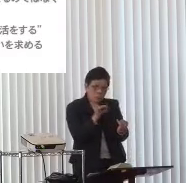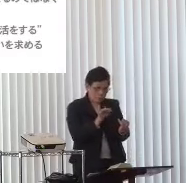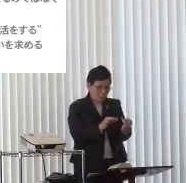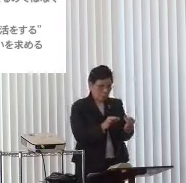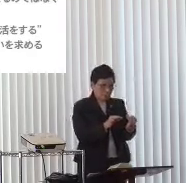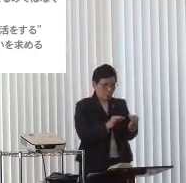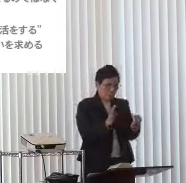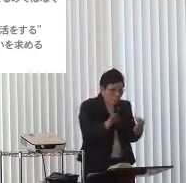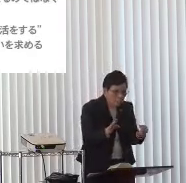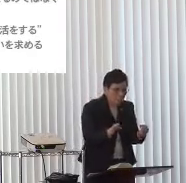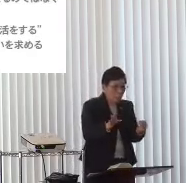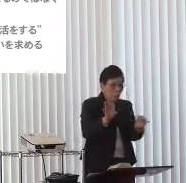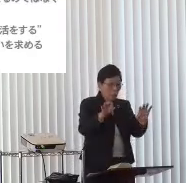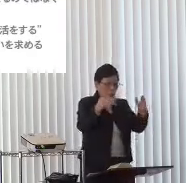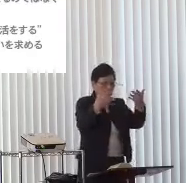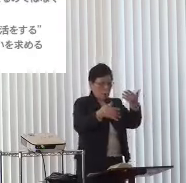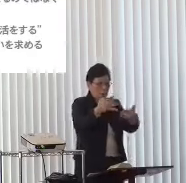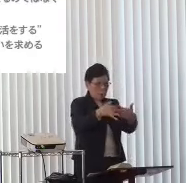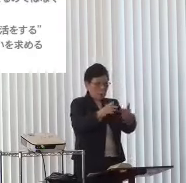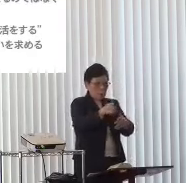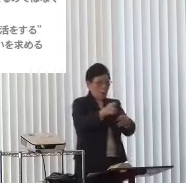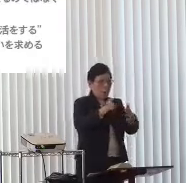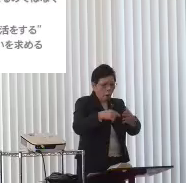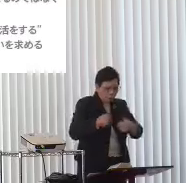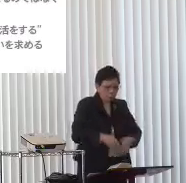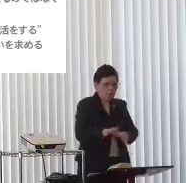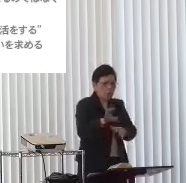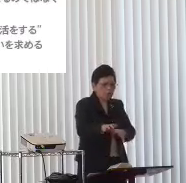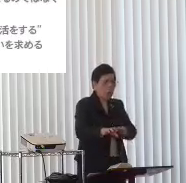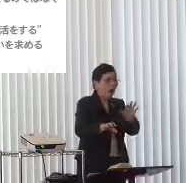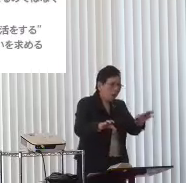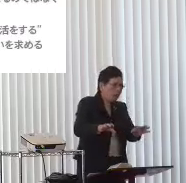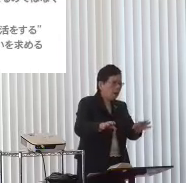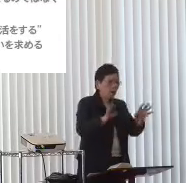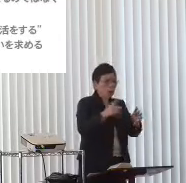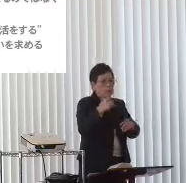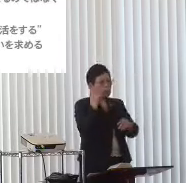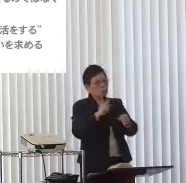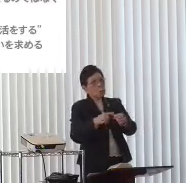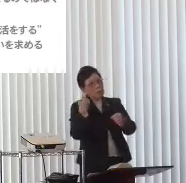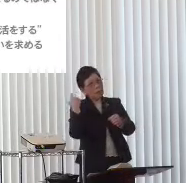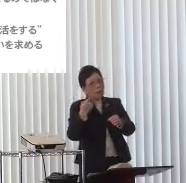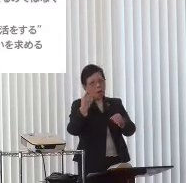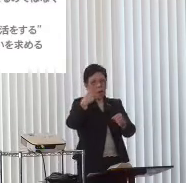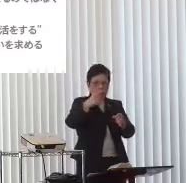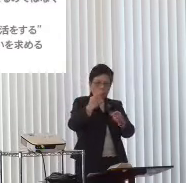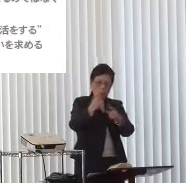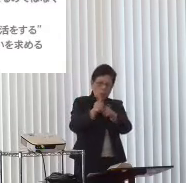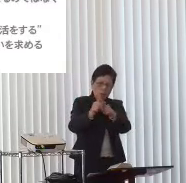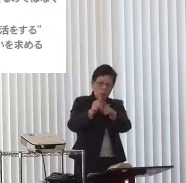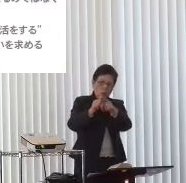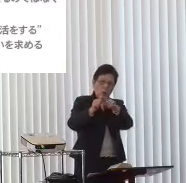よ。彼は東北の出身だとか、彼のお母さんは去年がんで死んだとかですね、そういうで、そういうこうなんかいかに